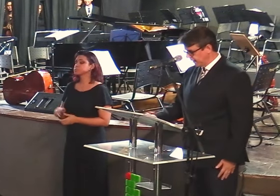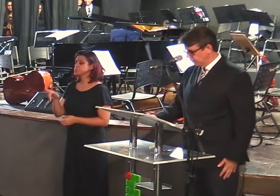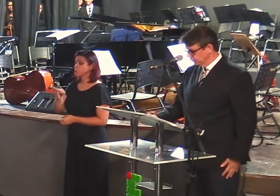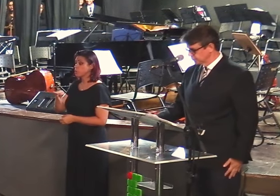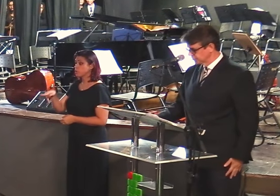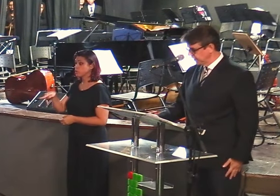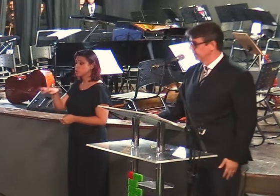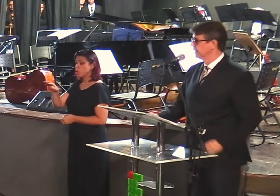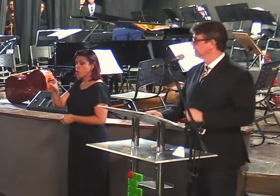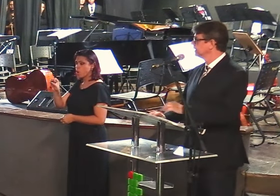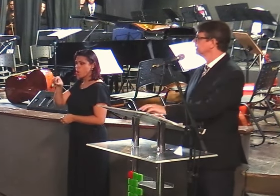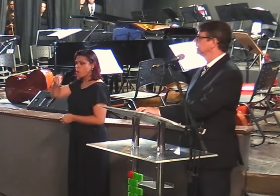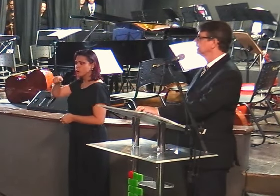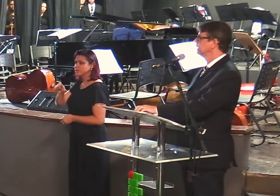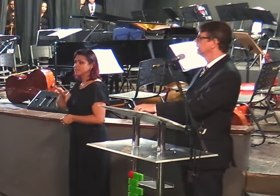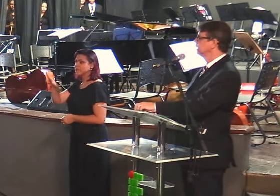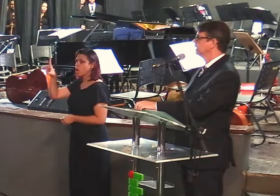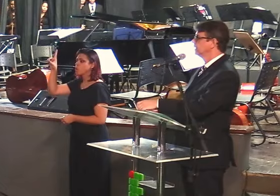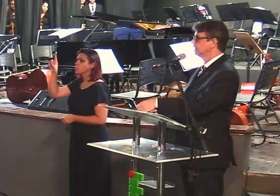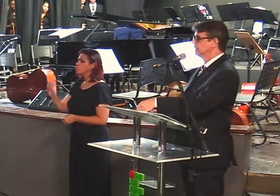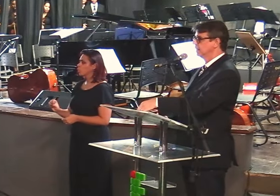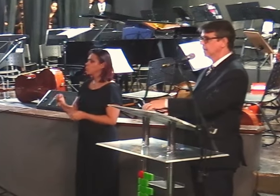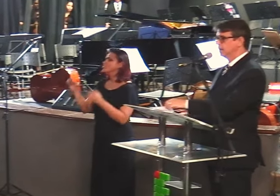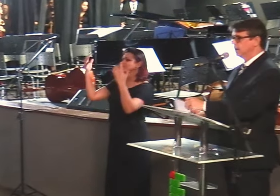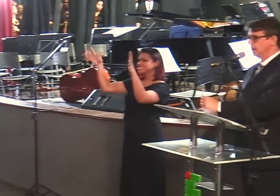Professor Ronaldo Zilleman.